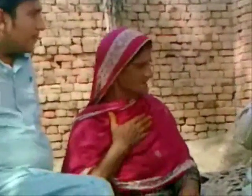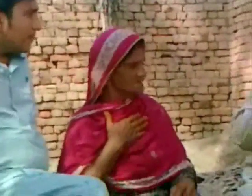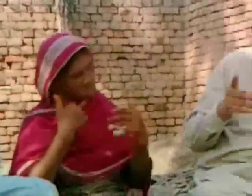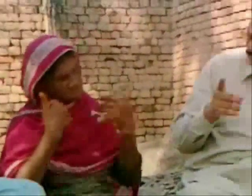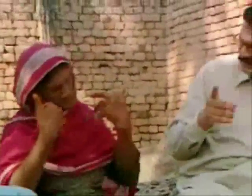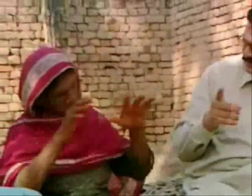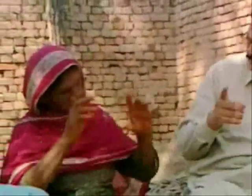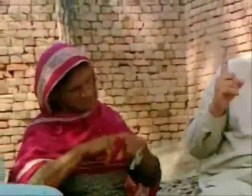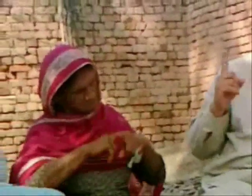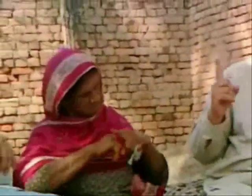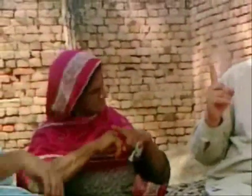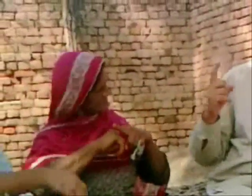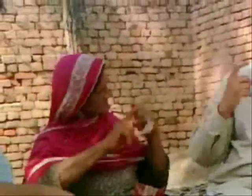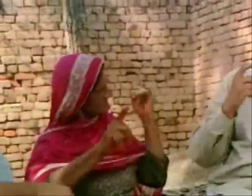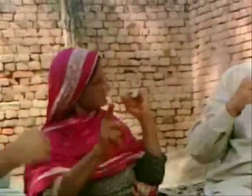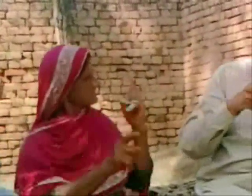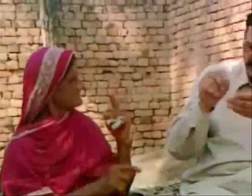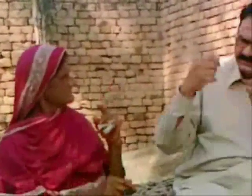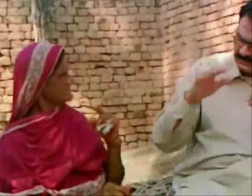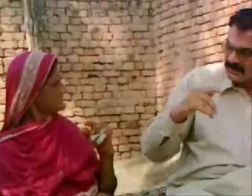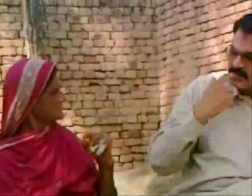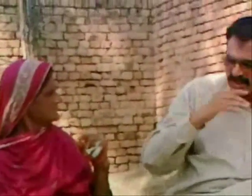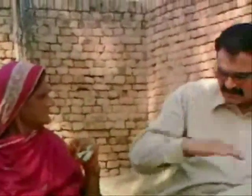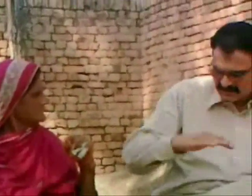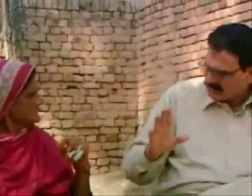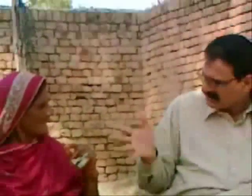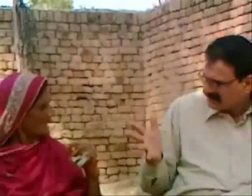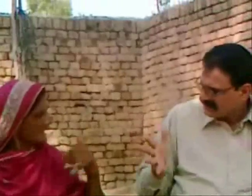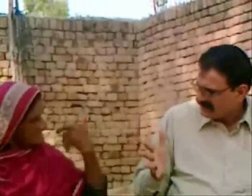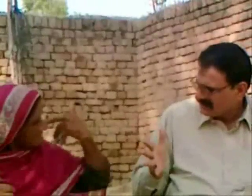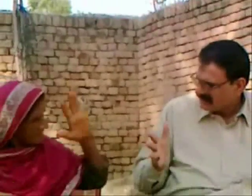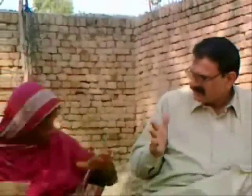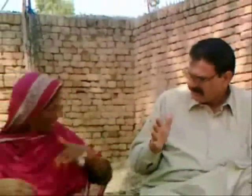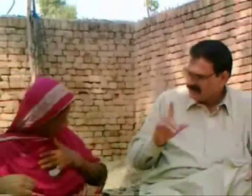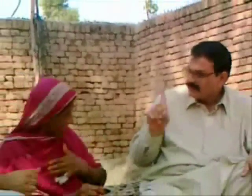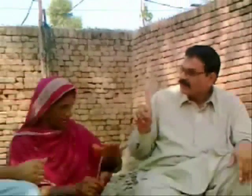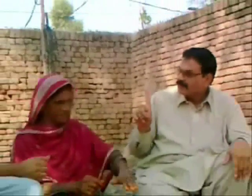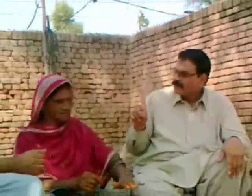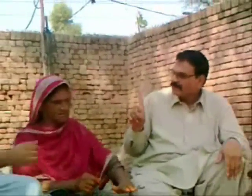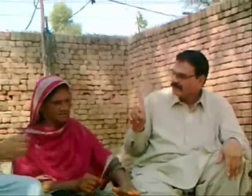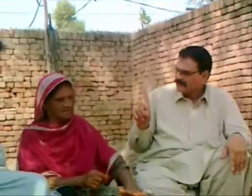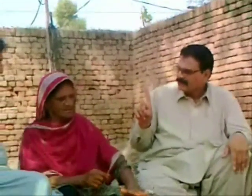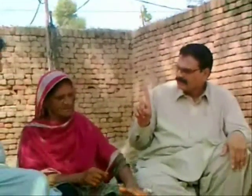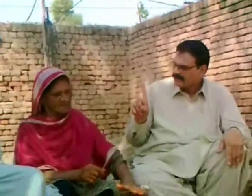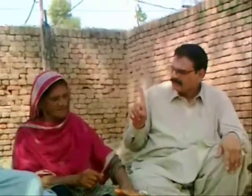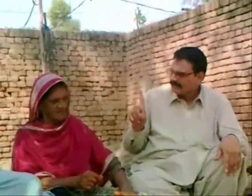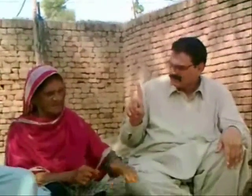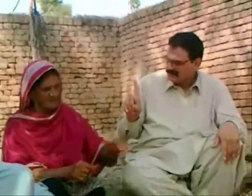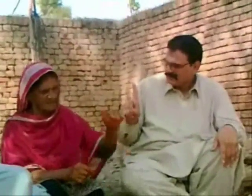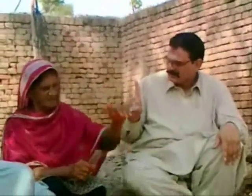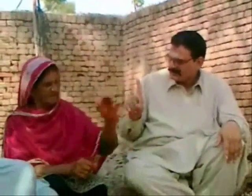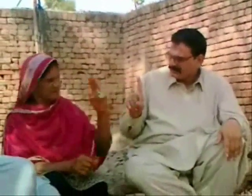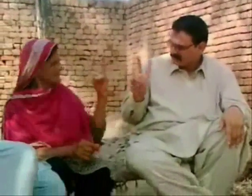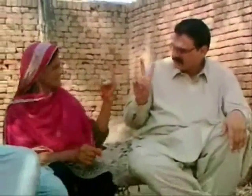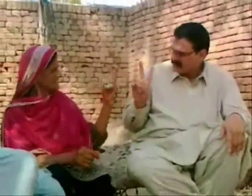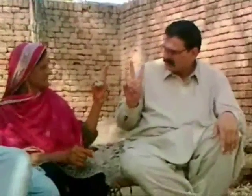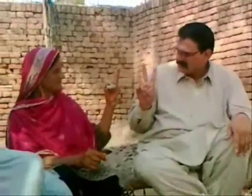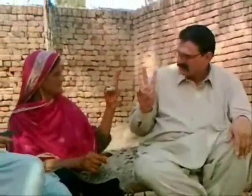कोई परेशानी होती है। तो बहरहाल तमाम साहिब इस्तेआत भाइयों से गुजारिश है कि वो दिल खोल कर इस औरत की मदद करें।